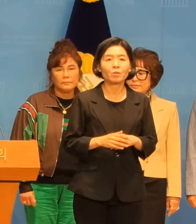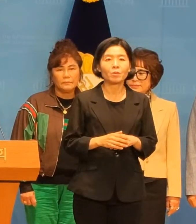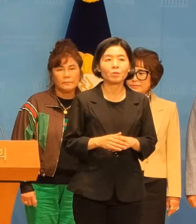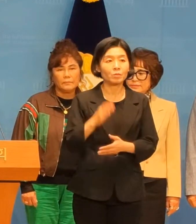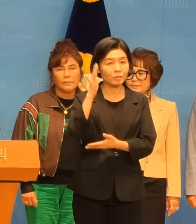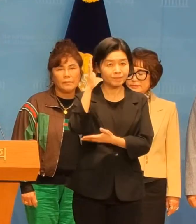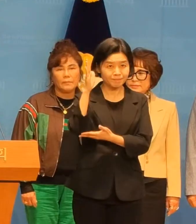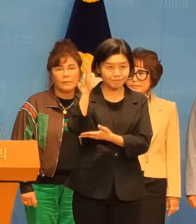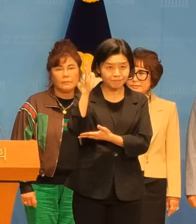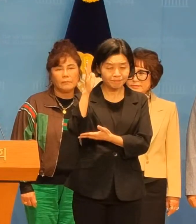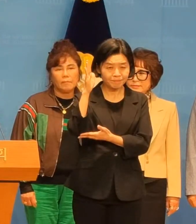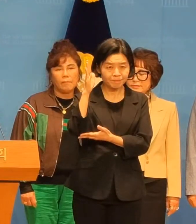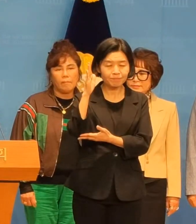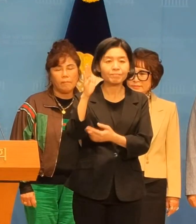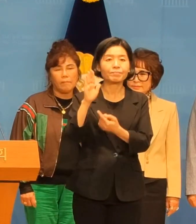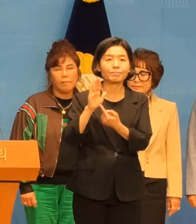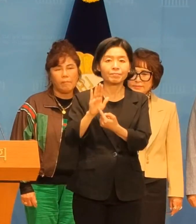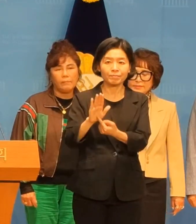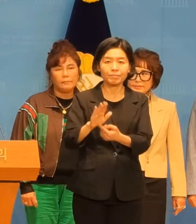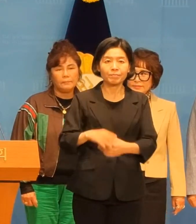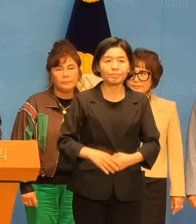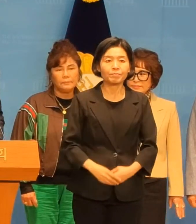성명서를 발표하겠습니다.